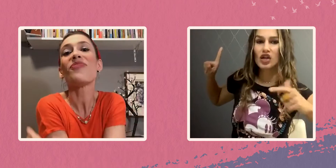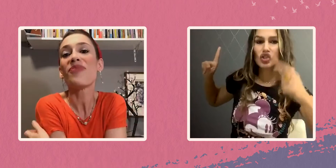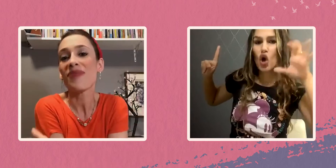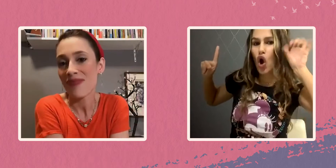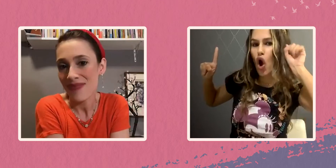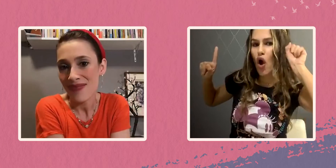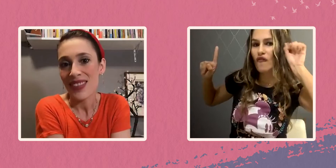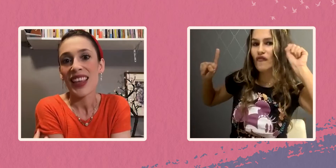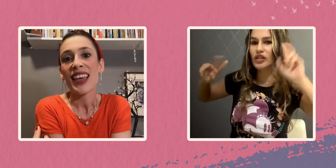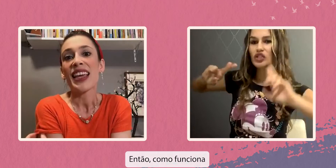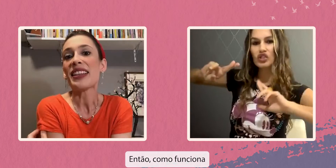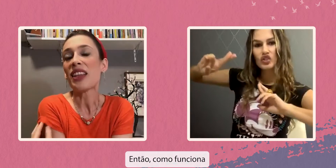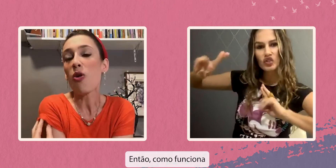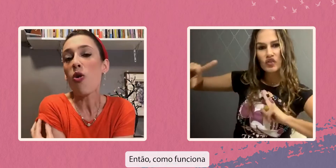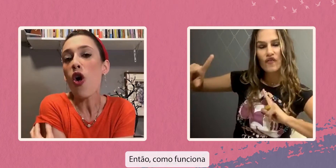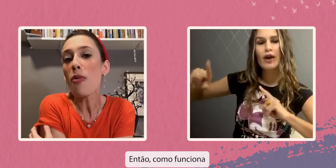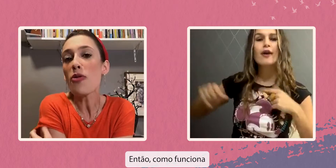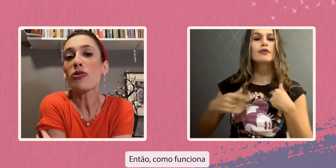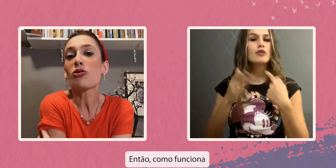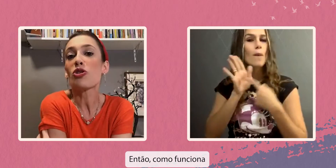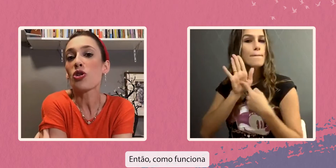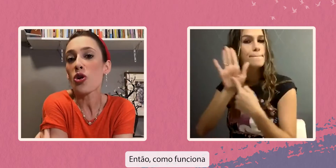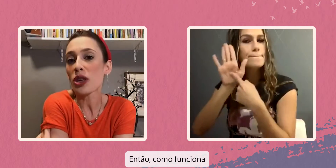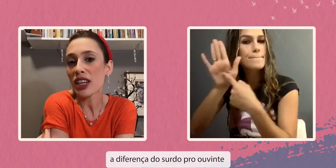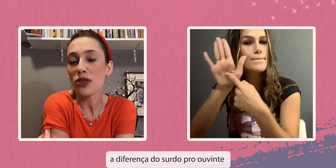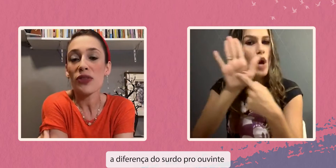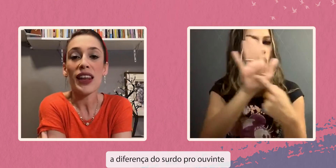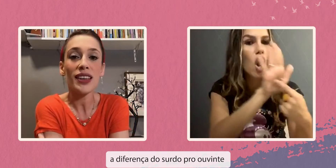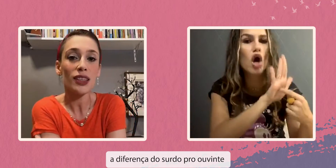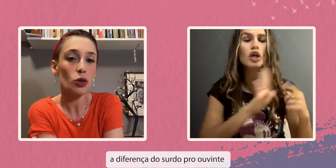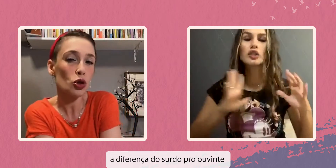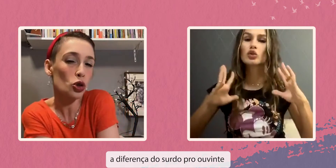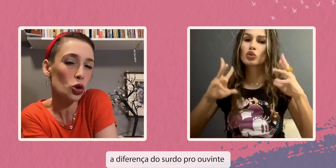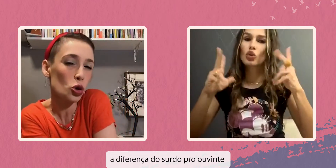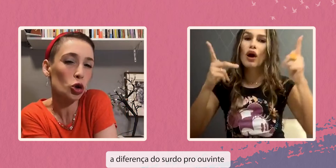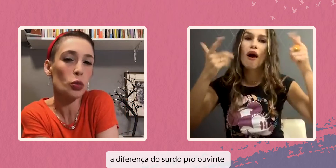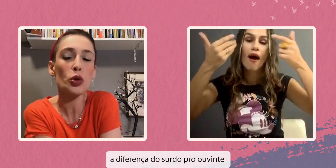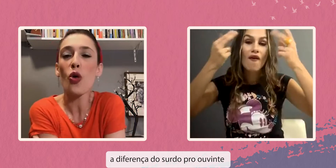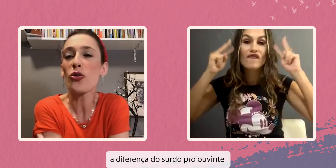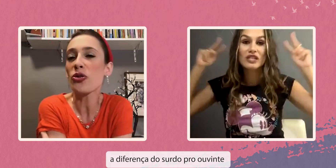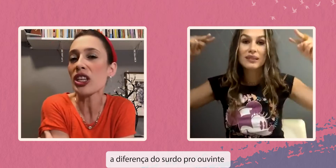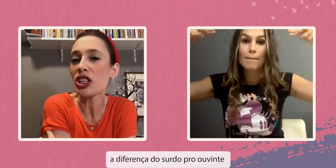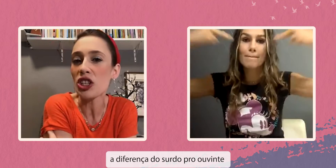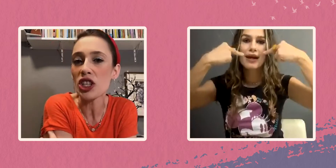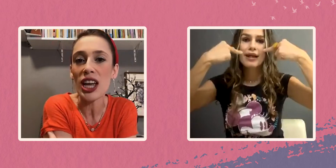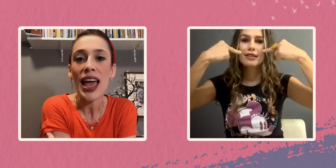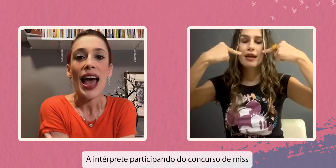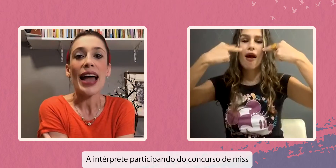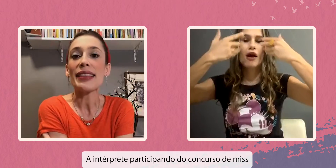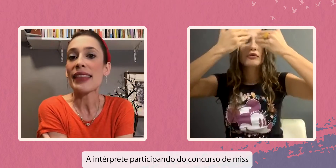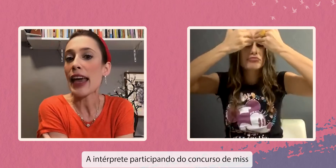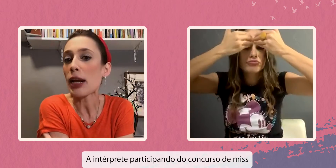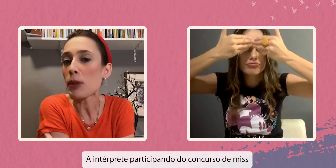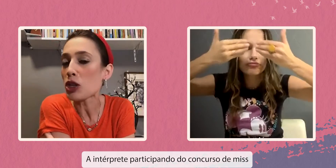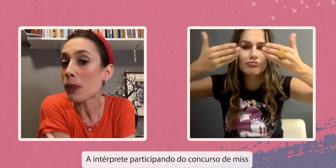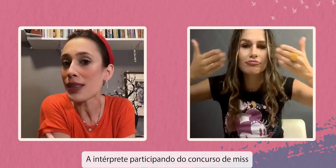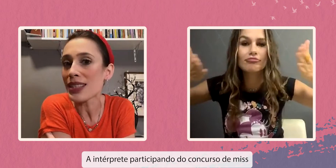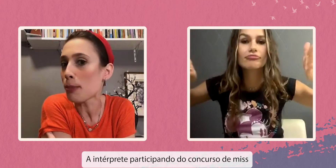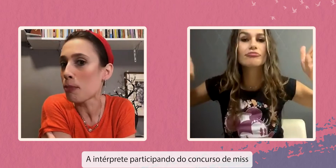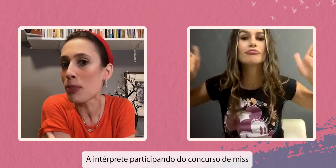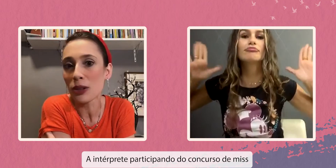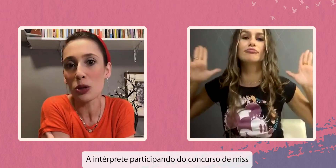intérprete. Então, como funciona a diferença do surdo para o ouvinte? A